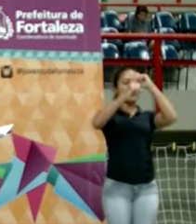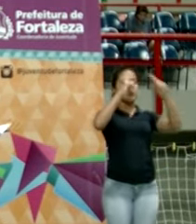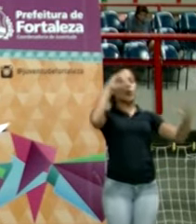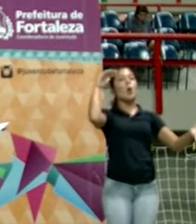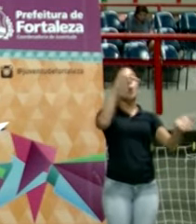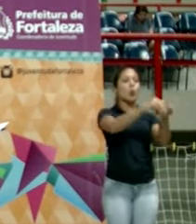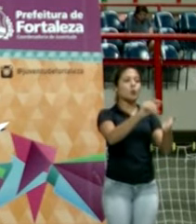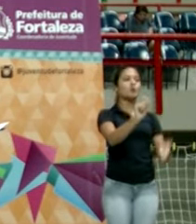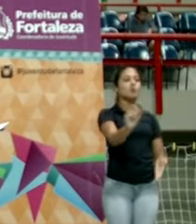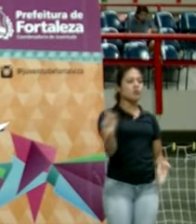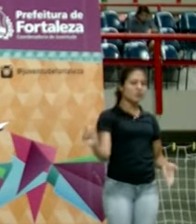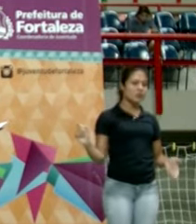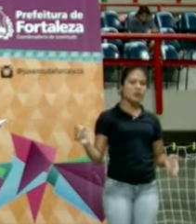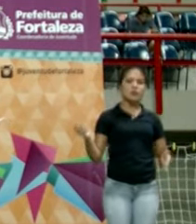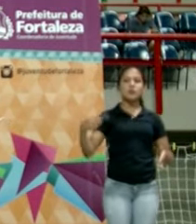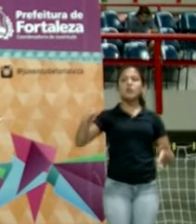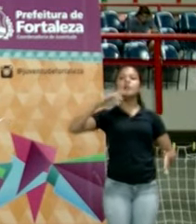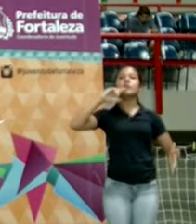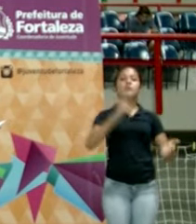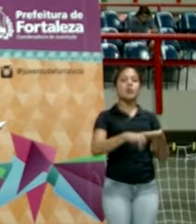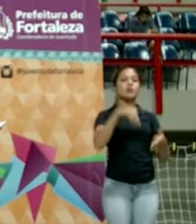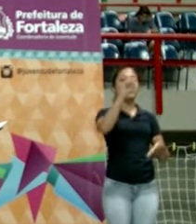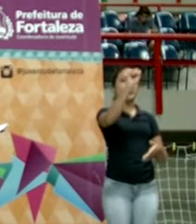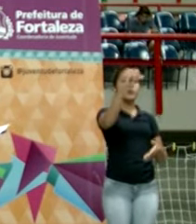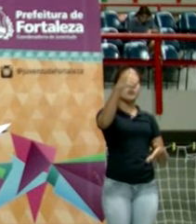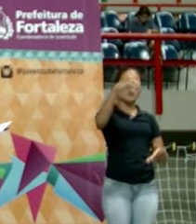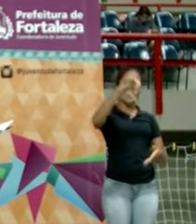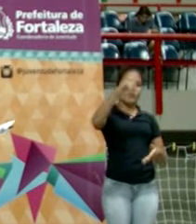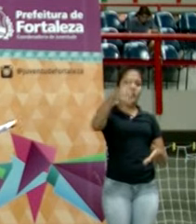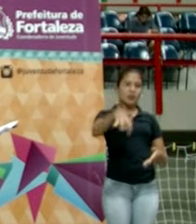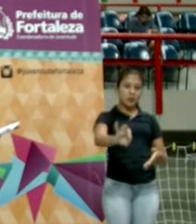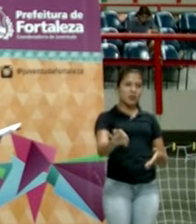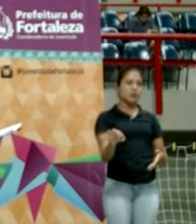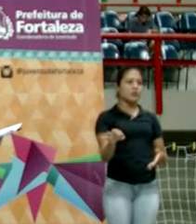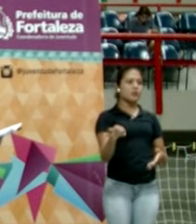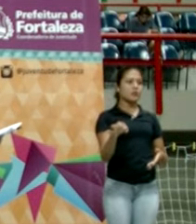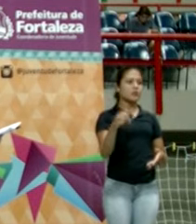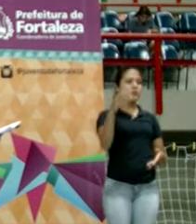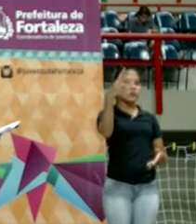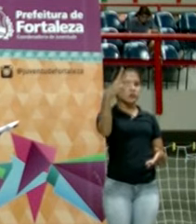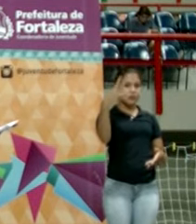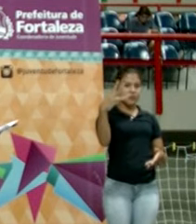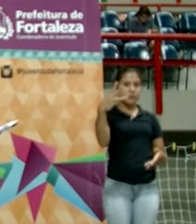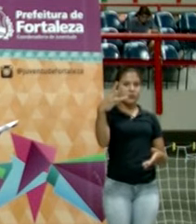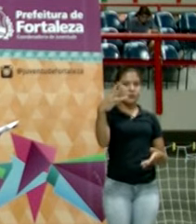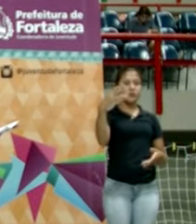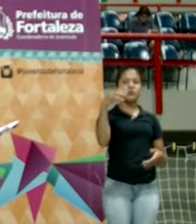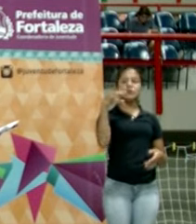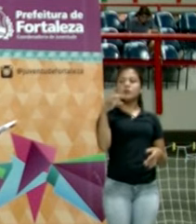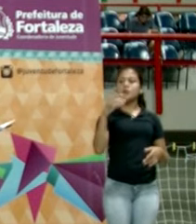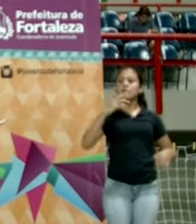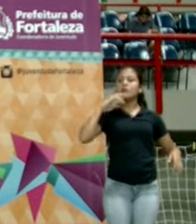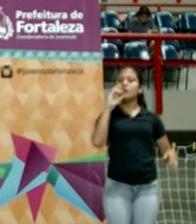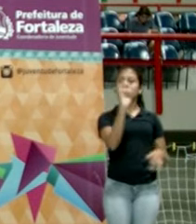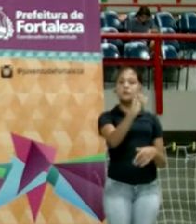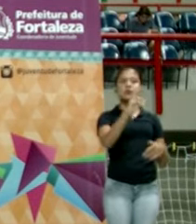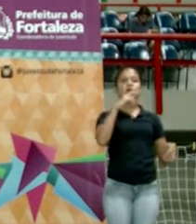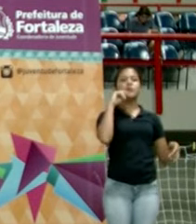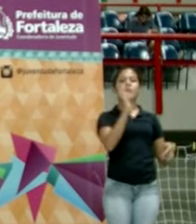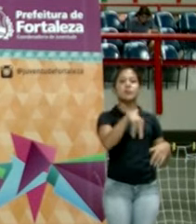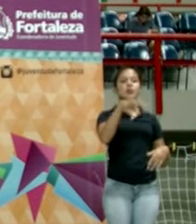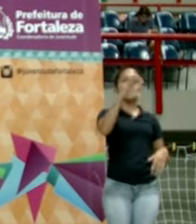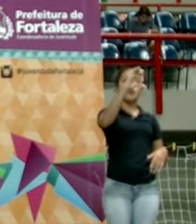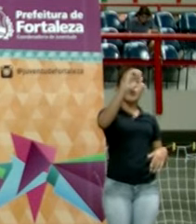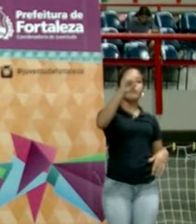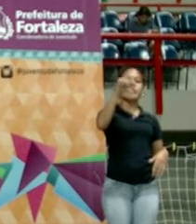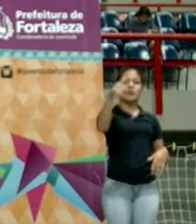que a última discussão a gente resolve as questões 8, 9 e 10 juntas, né? Aliás, a 9, a gente resolve a 9 e a